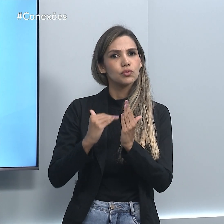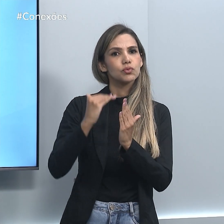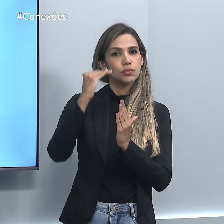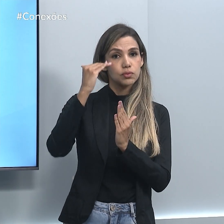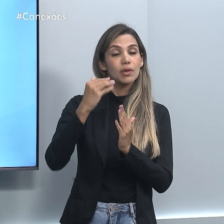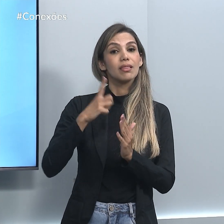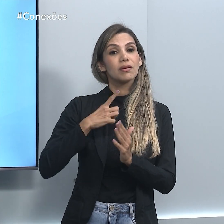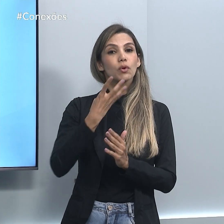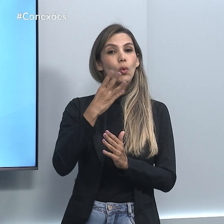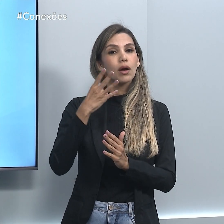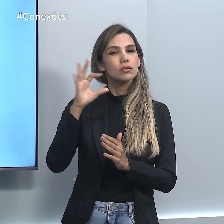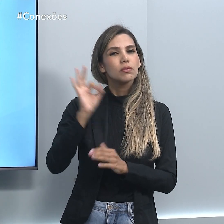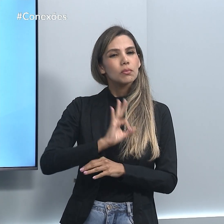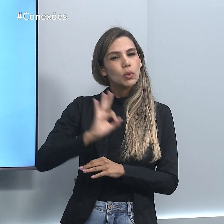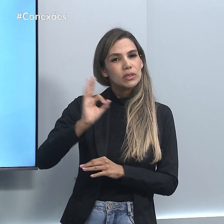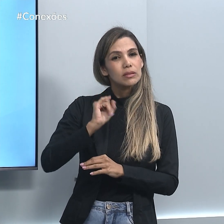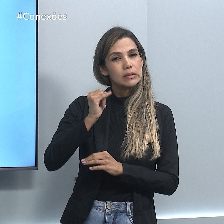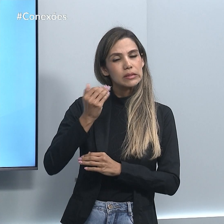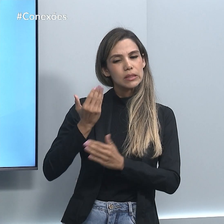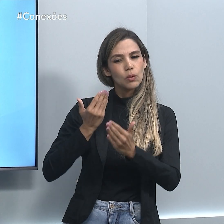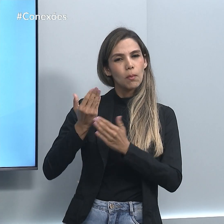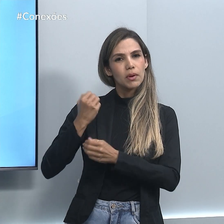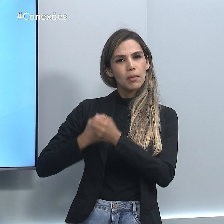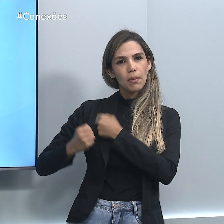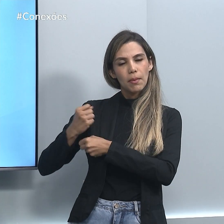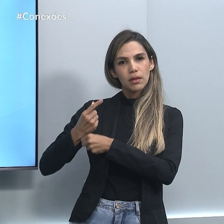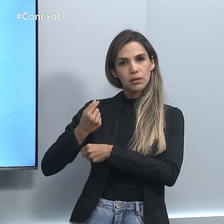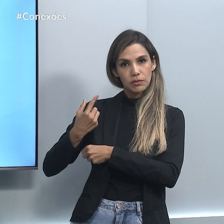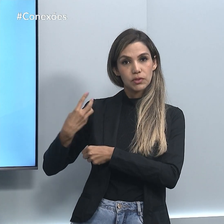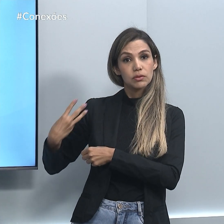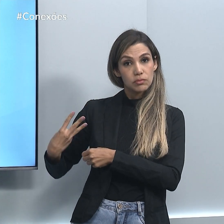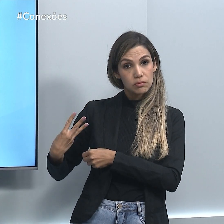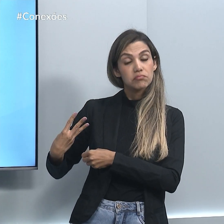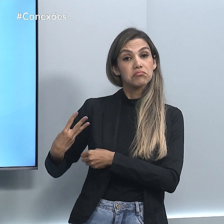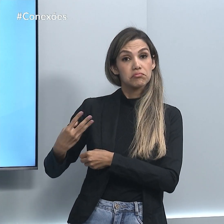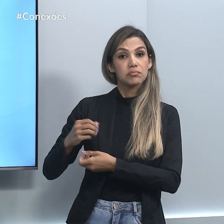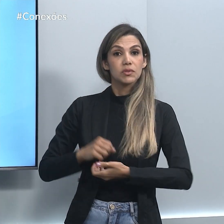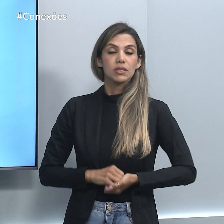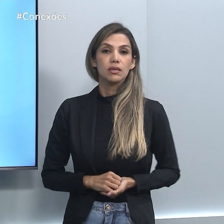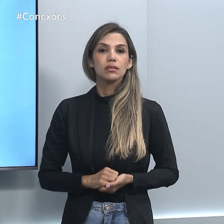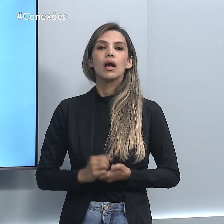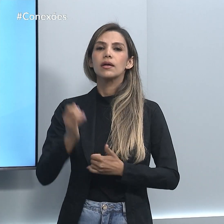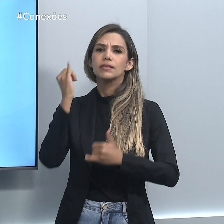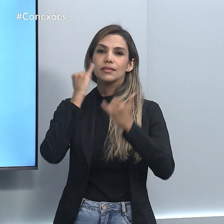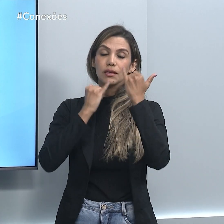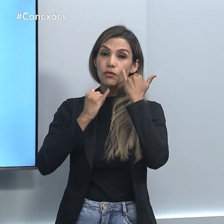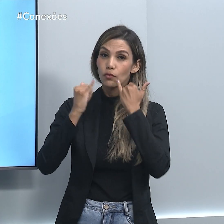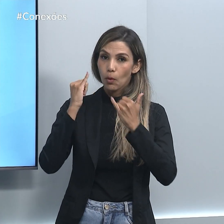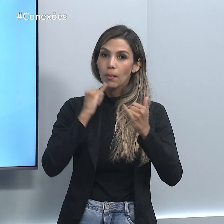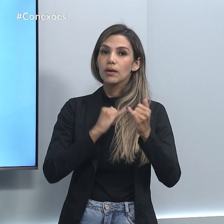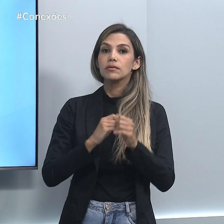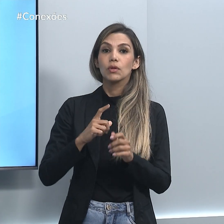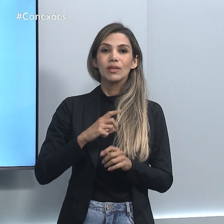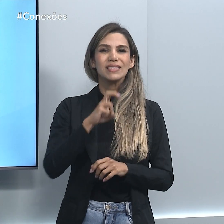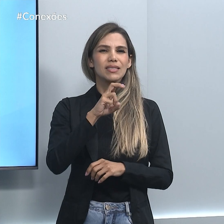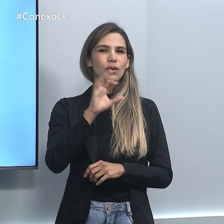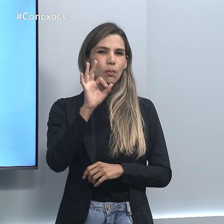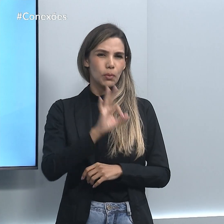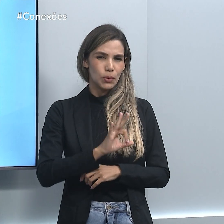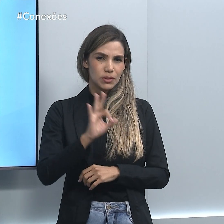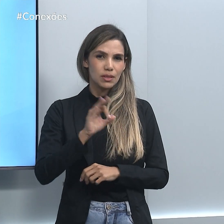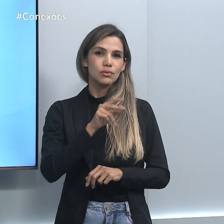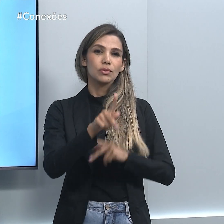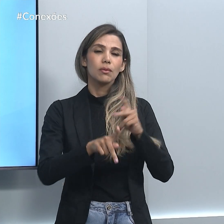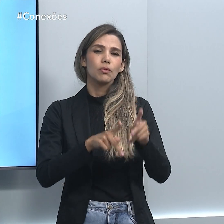de 4% em relação ao ano anterior. O dado mais expressivo está entre os 5% da